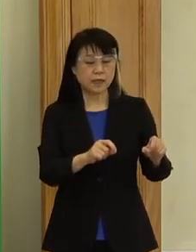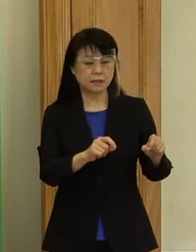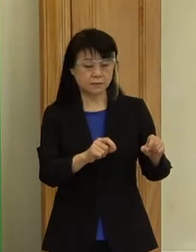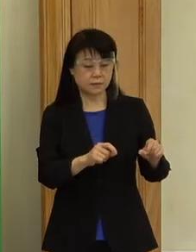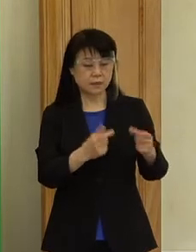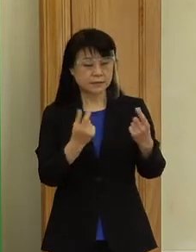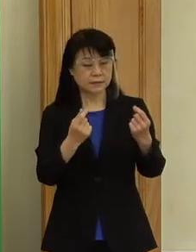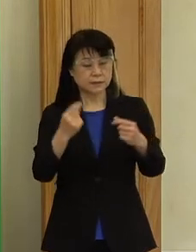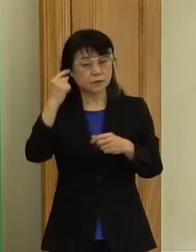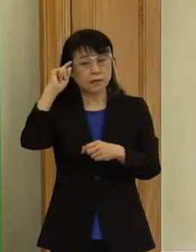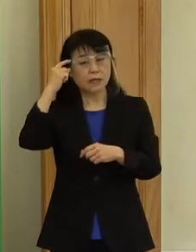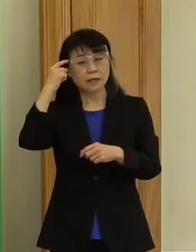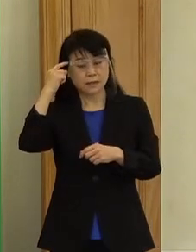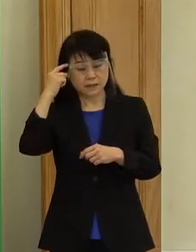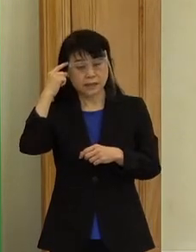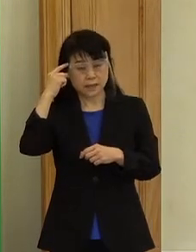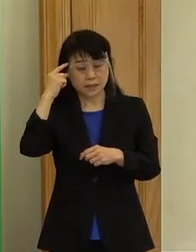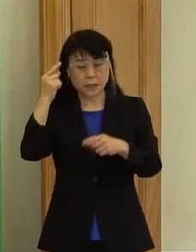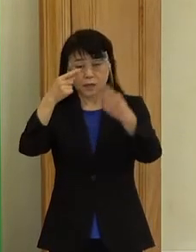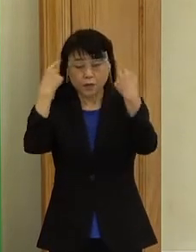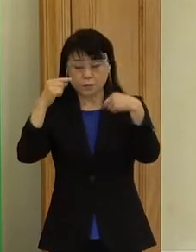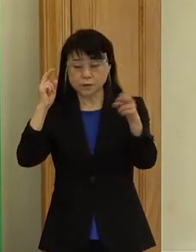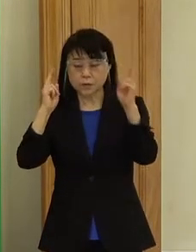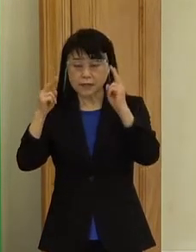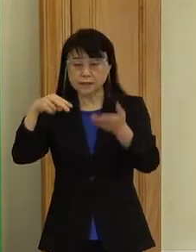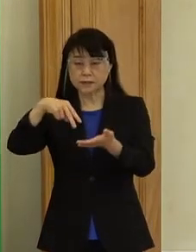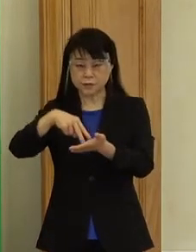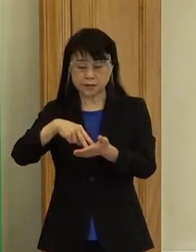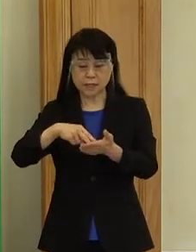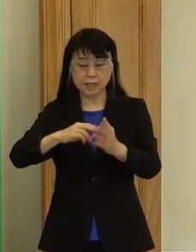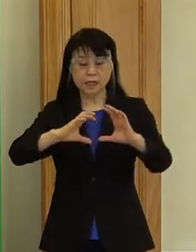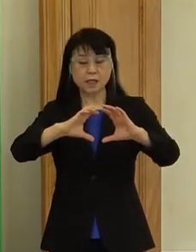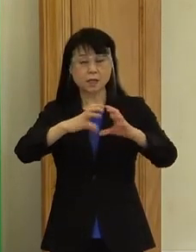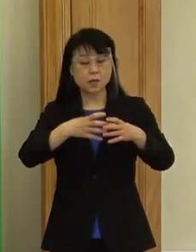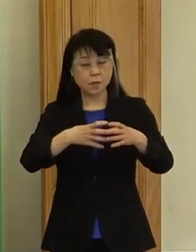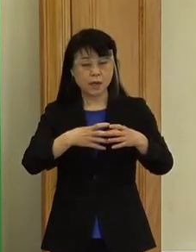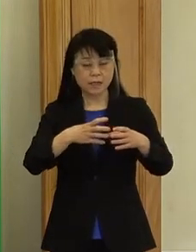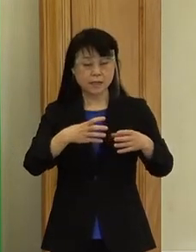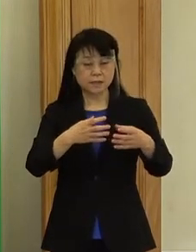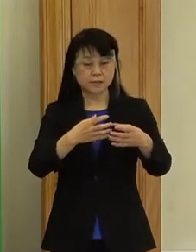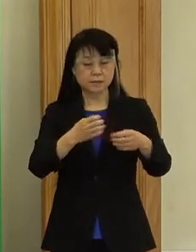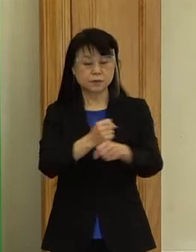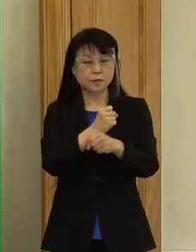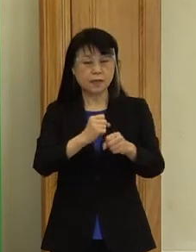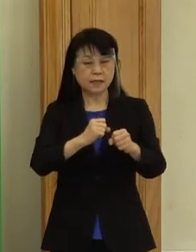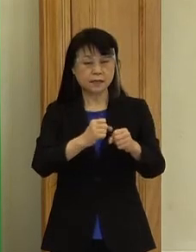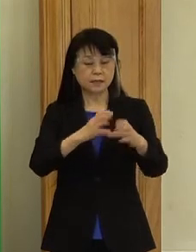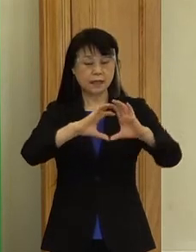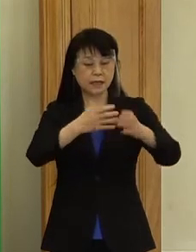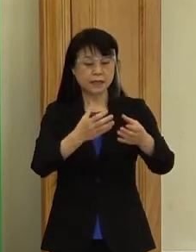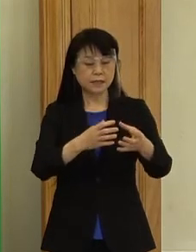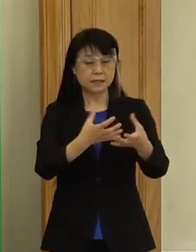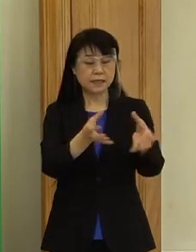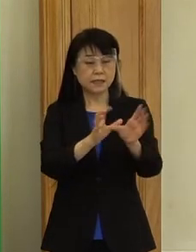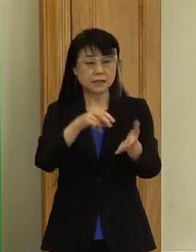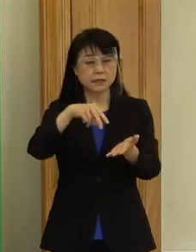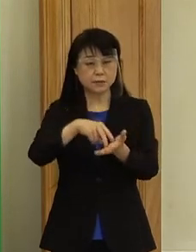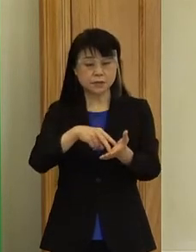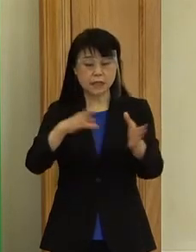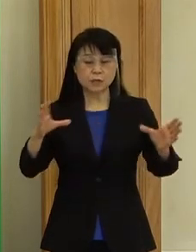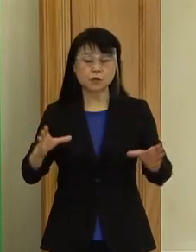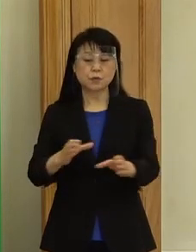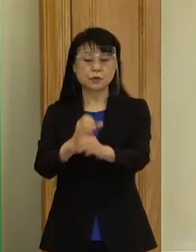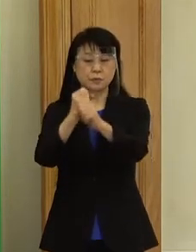あ、個社としてまた業界団体として、取り組んでいかれるものと期待をしています。政策自体